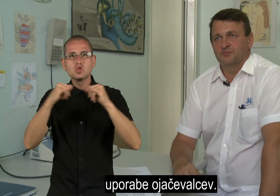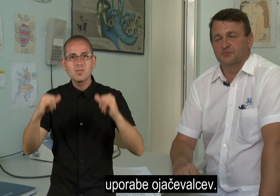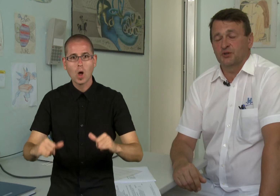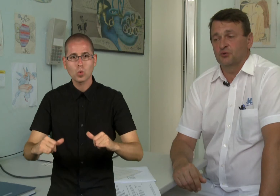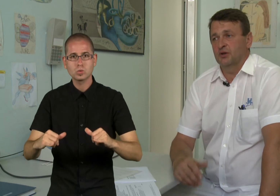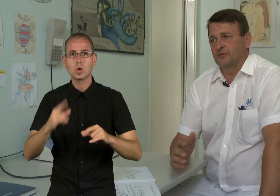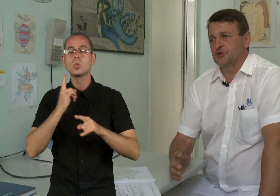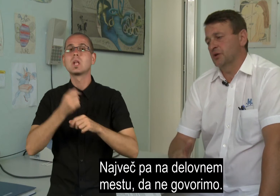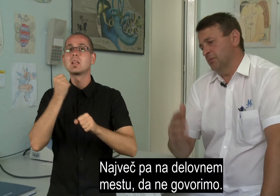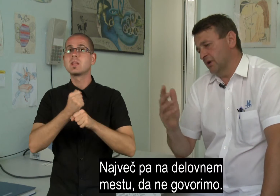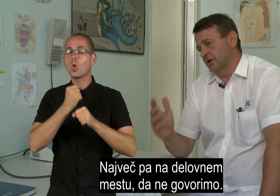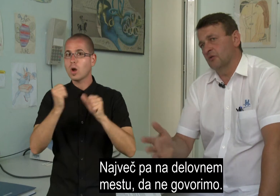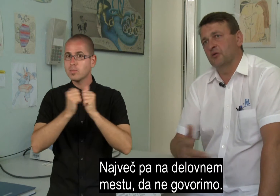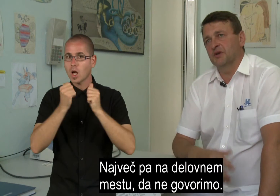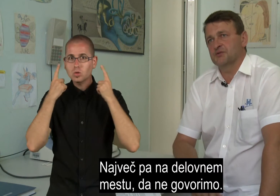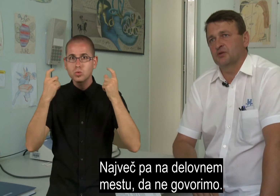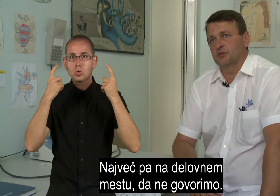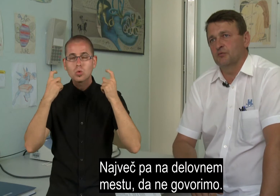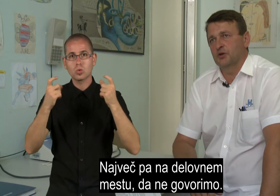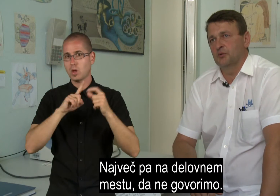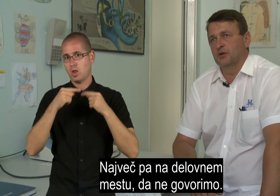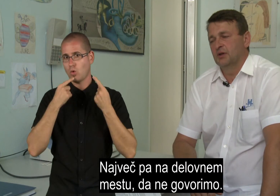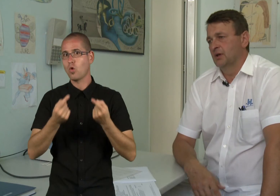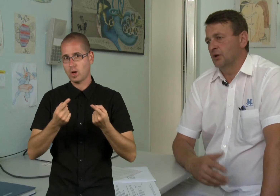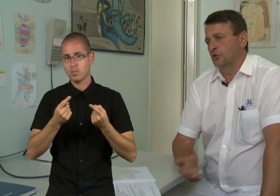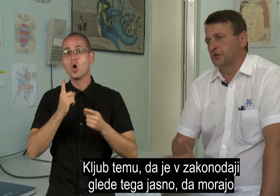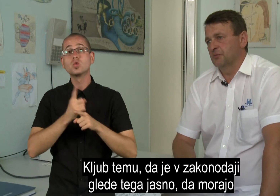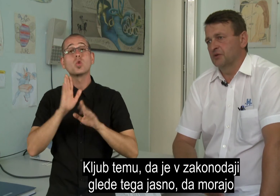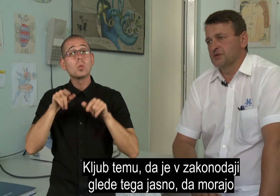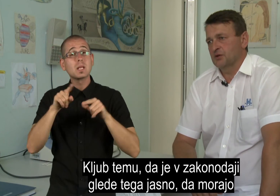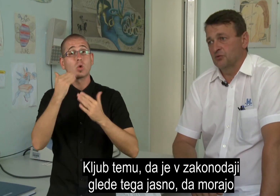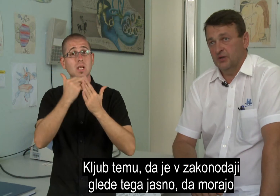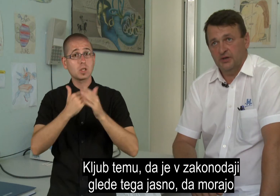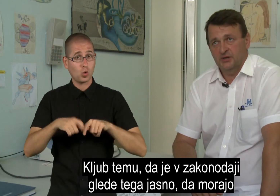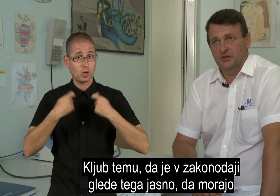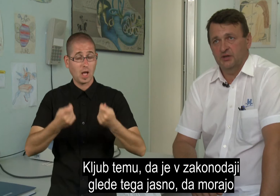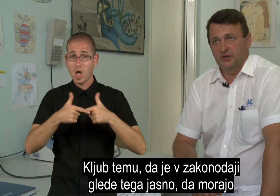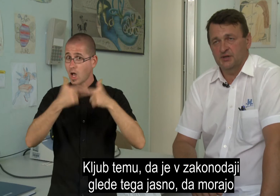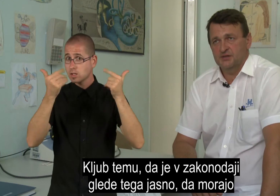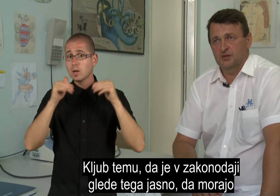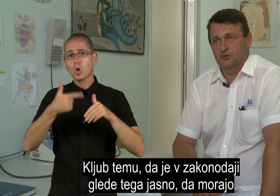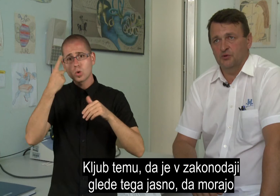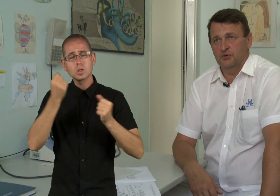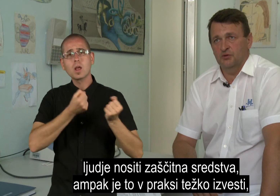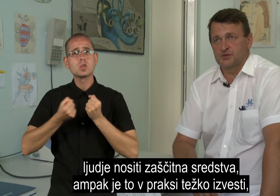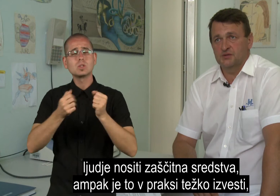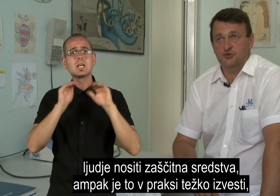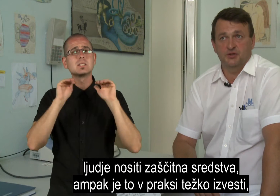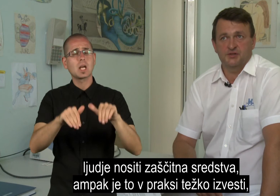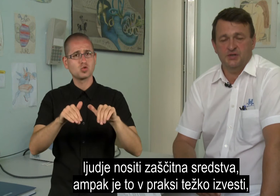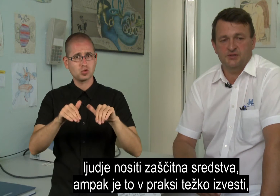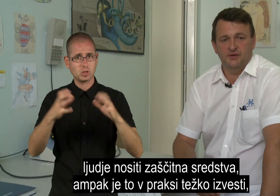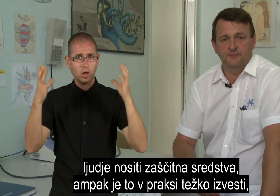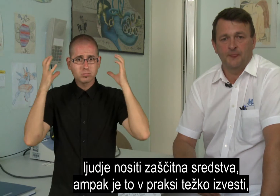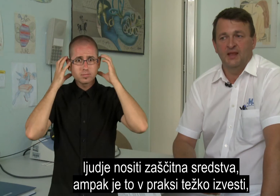ojačevalcev, tako da na večjih, pa na delovnem mestu, da ne govorimo. Kljub temu, da je zakonodaja glede tega jasna, da morajo ljudje nositi